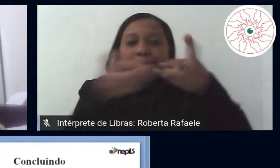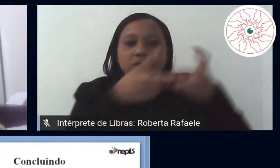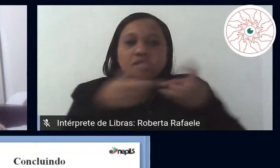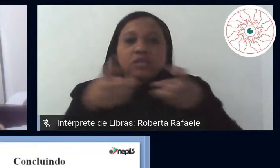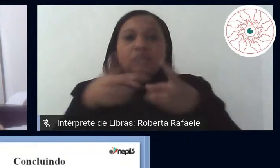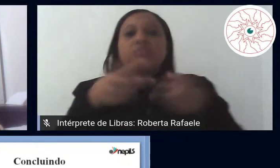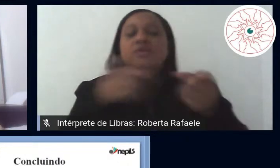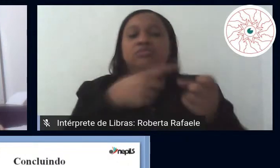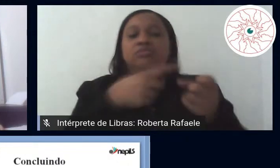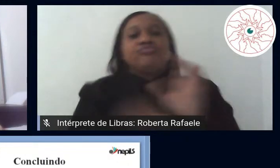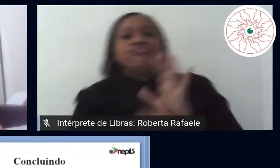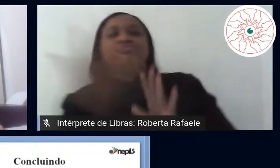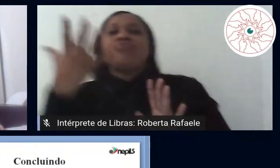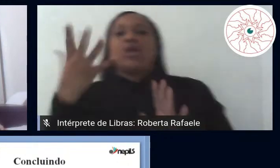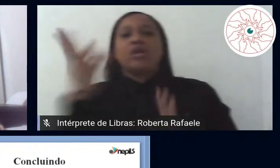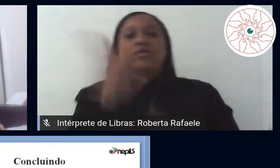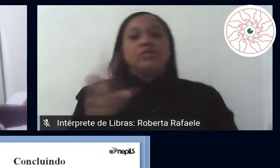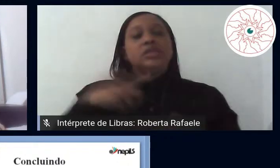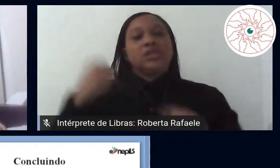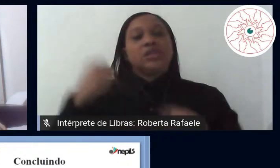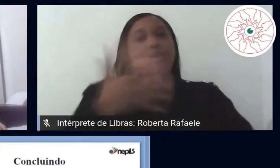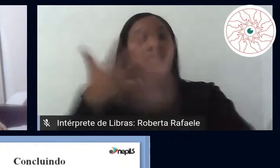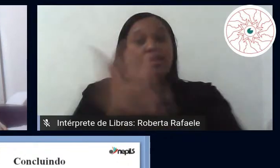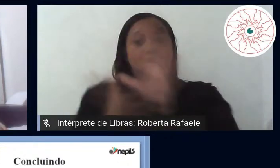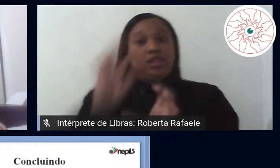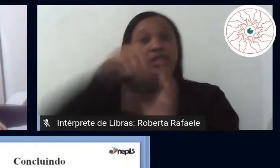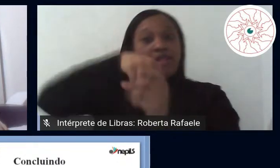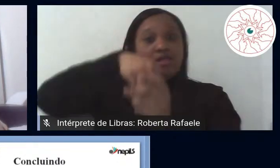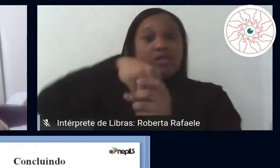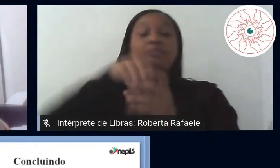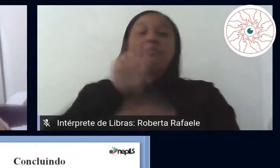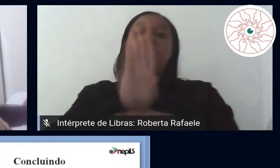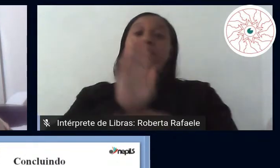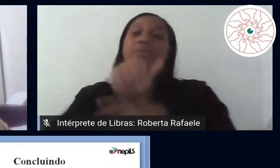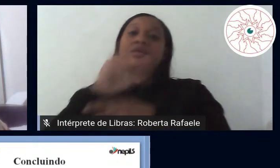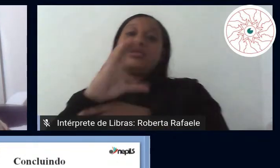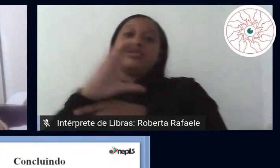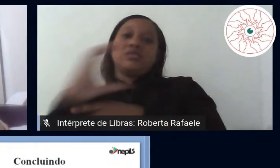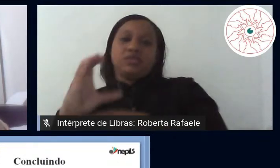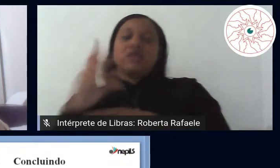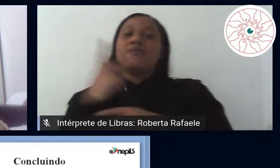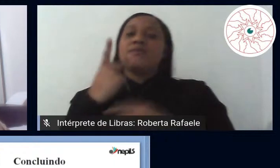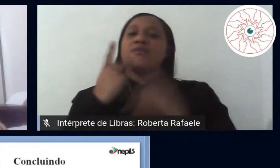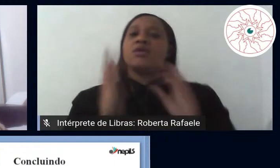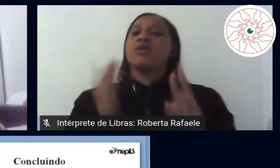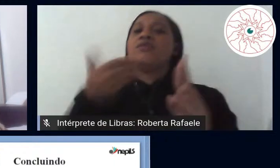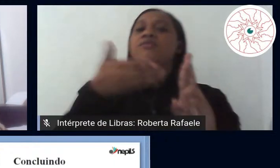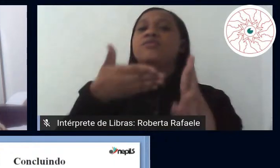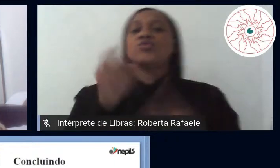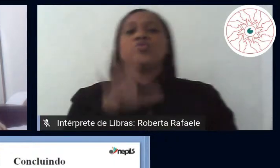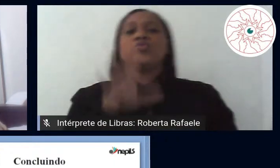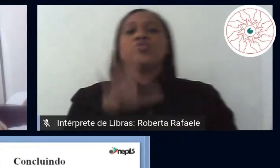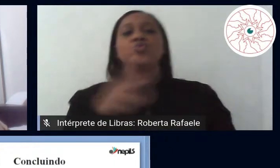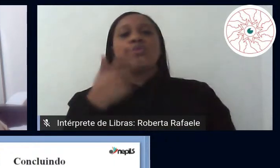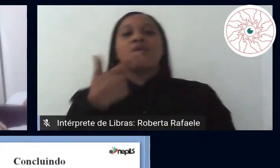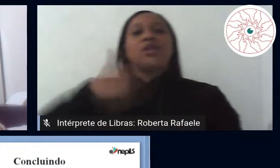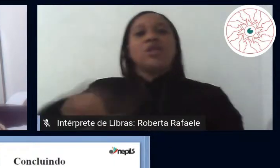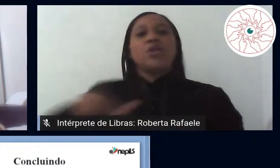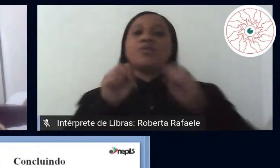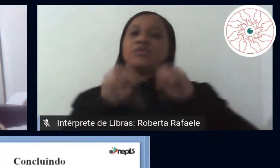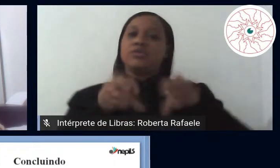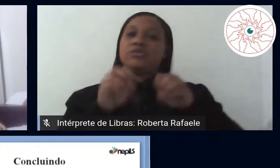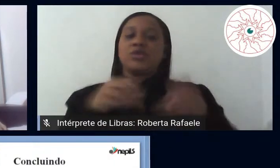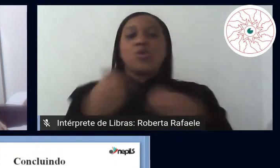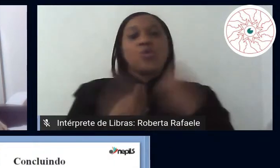das vezes, quando o termo Libras na BNCC aparece, não é para se referir a mais uma opção de língua para ser ensinada ou como